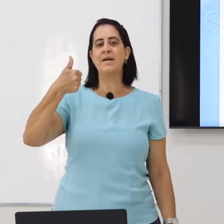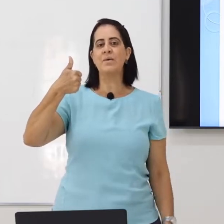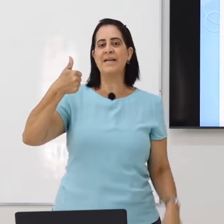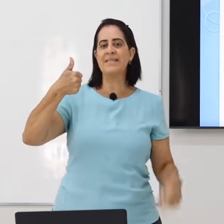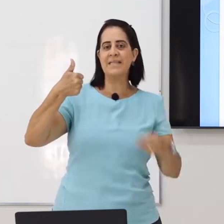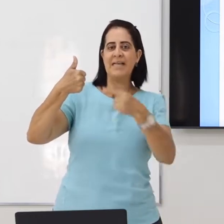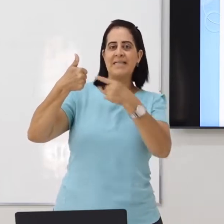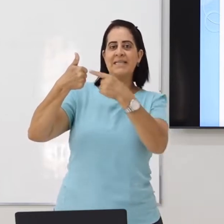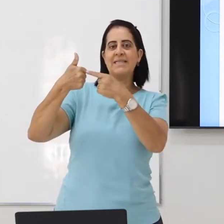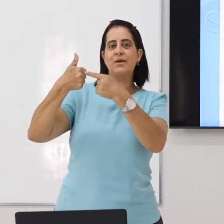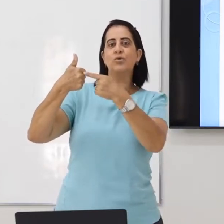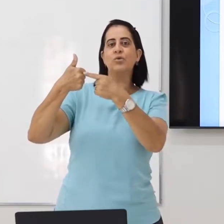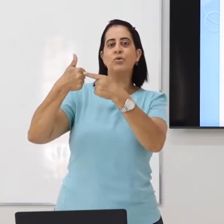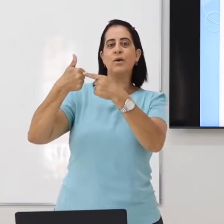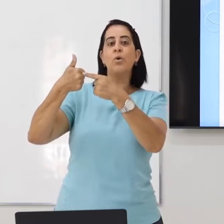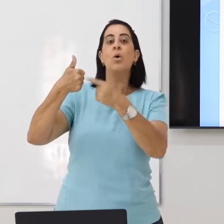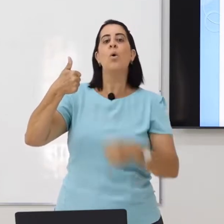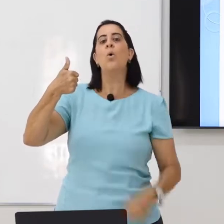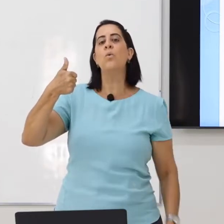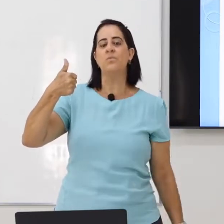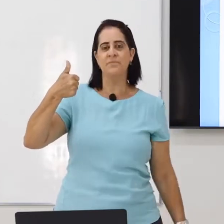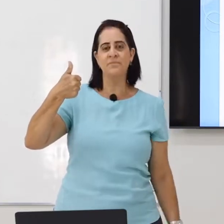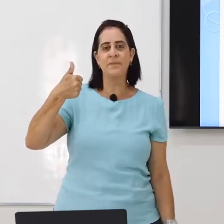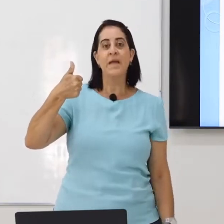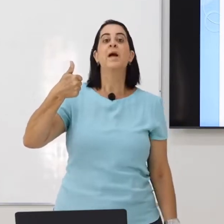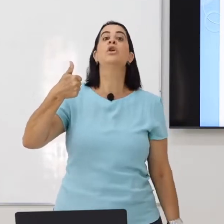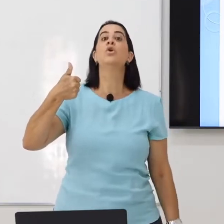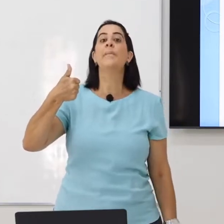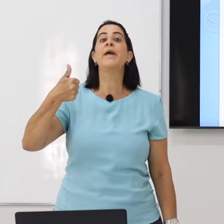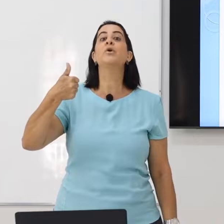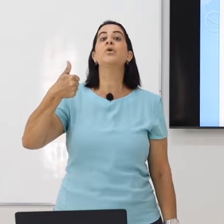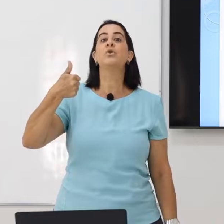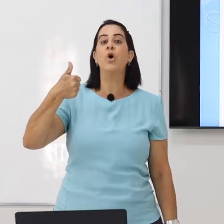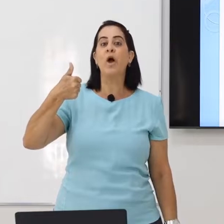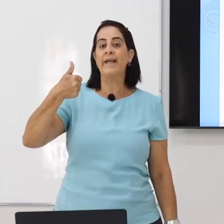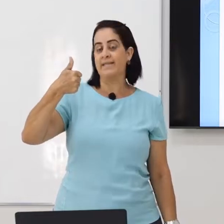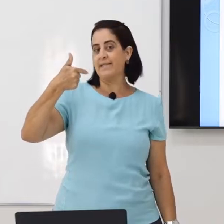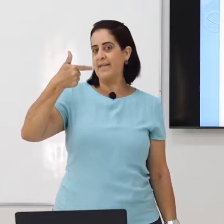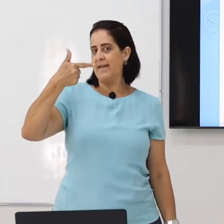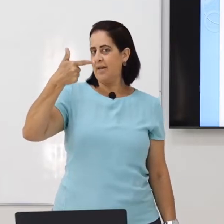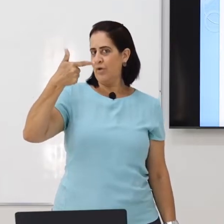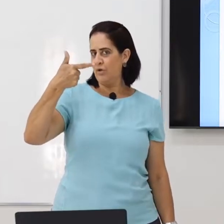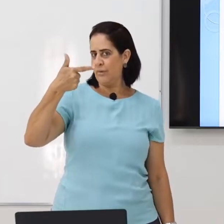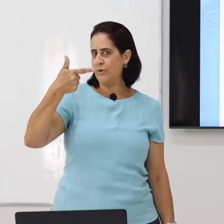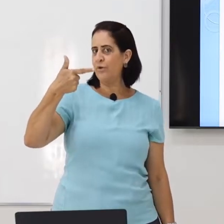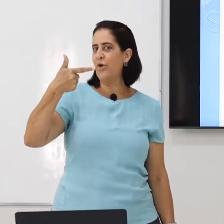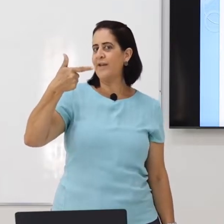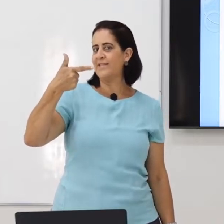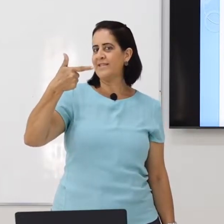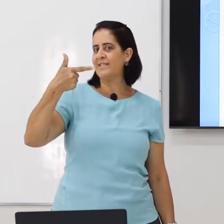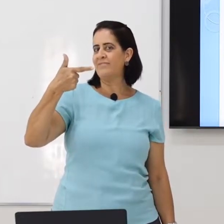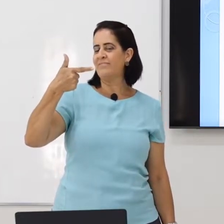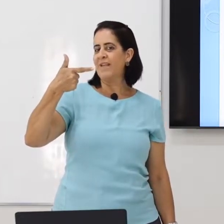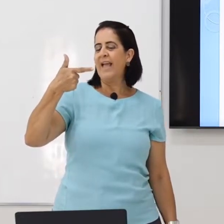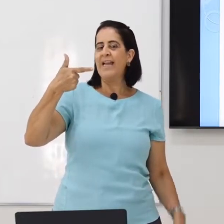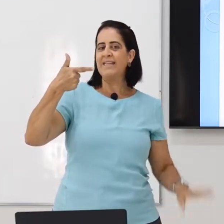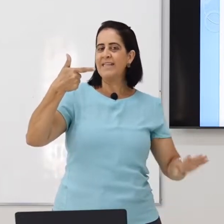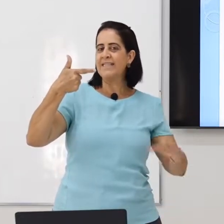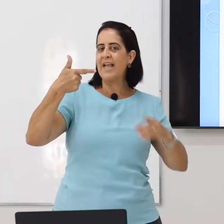e a sinalização do número 1. Número 2. Número 2. Ele tem sempre